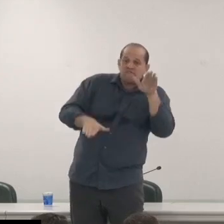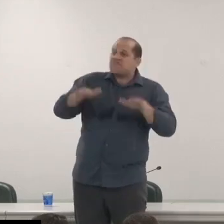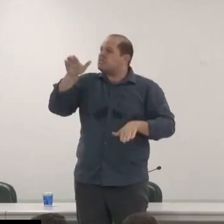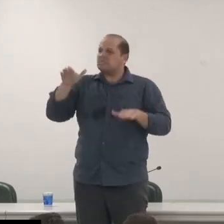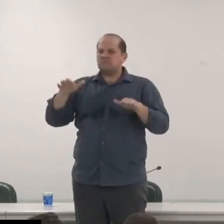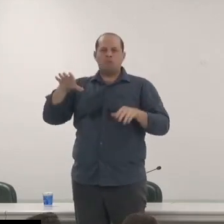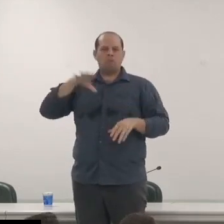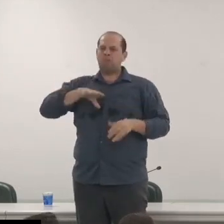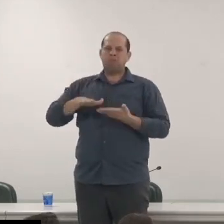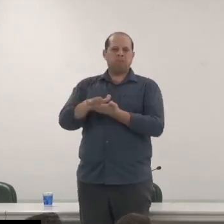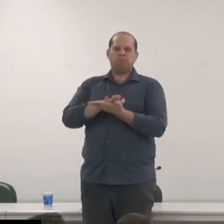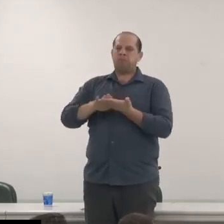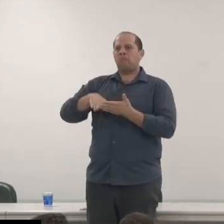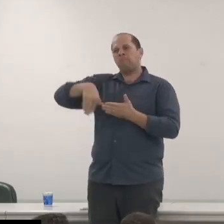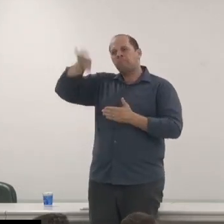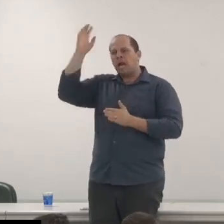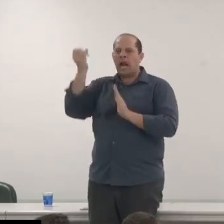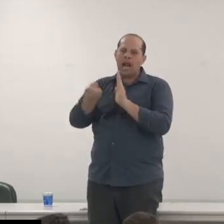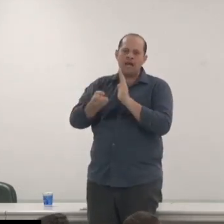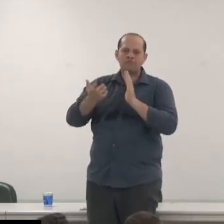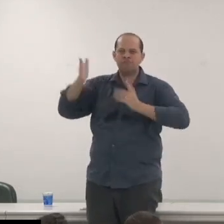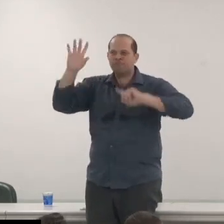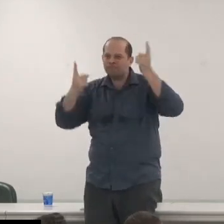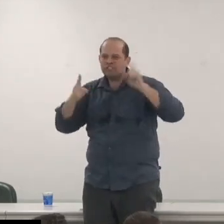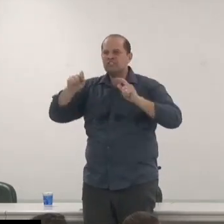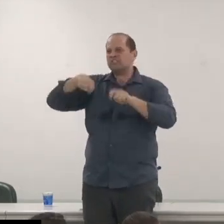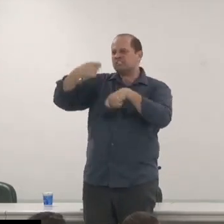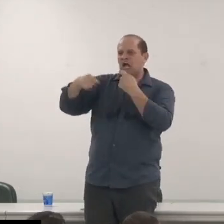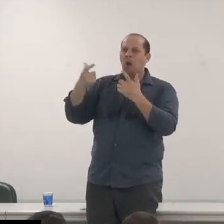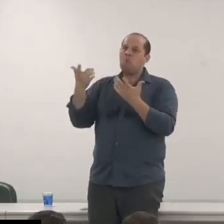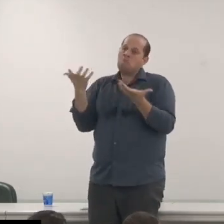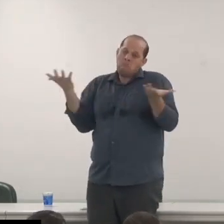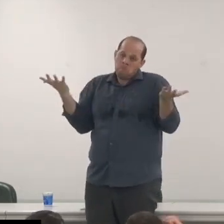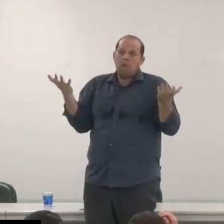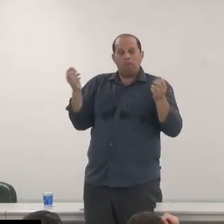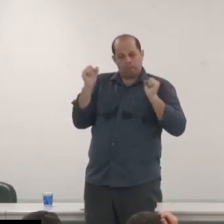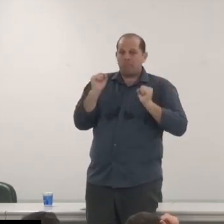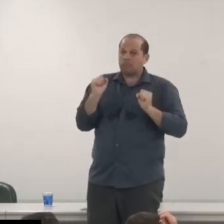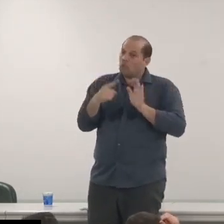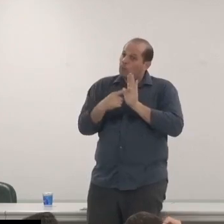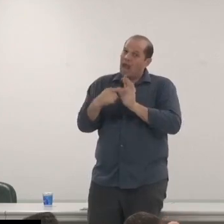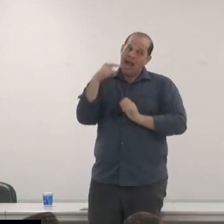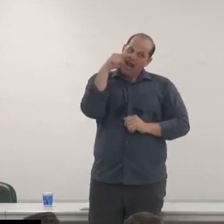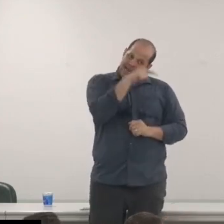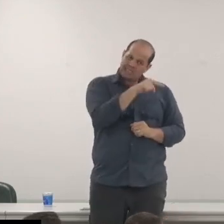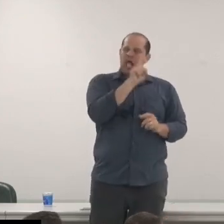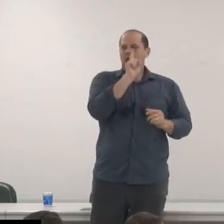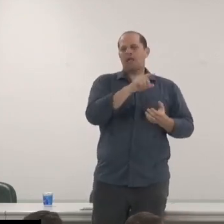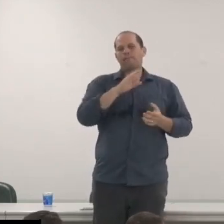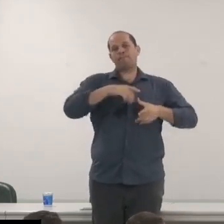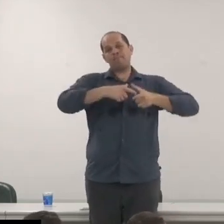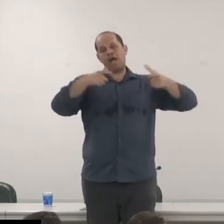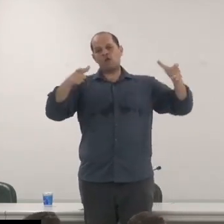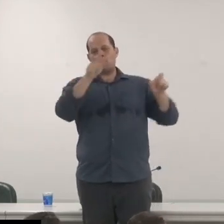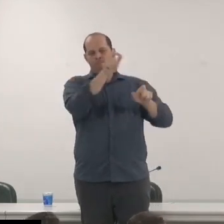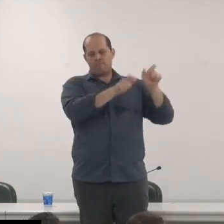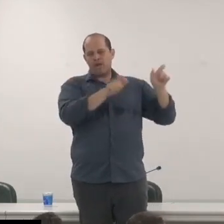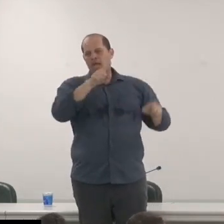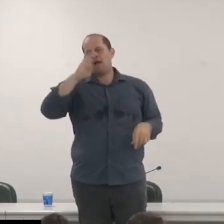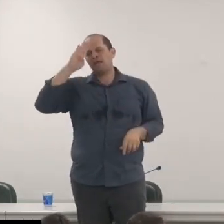acadêmicos. Então, a gente não sabe... tiveram muito contato com português, até com comunidades surdas estrangeiras. Então, pode ser que o